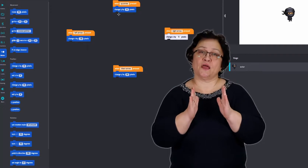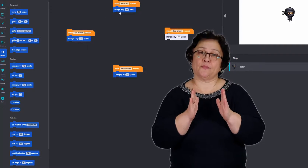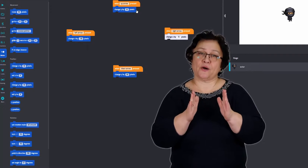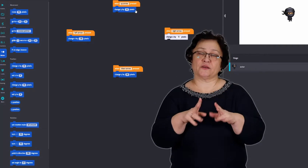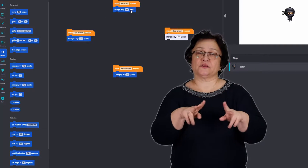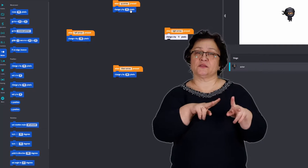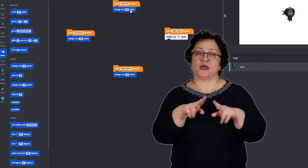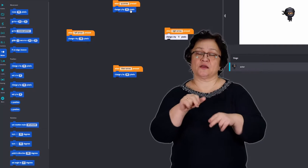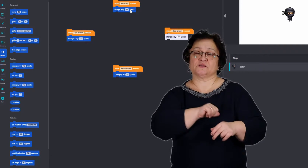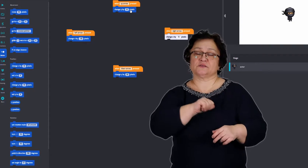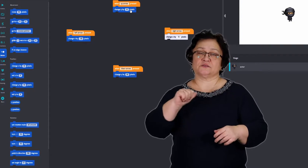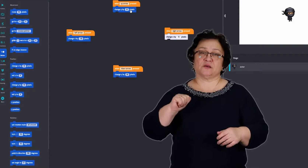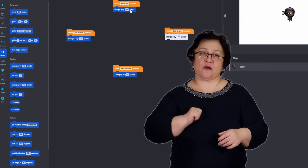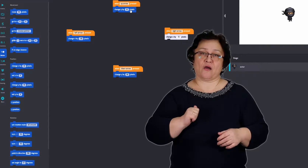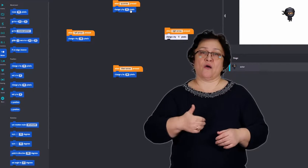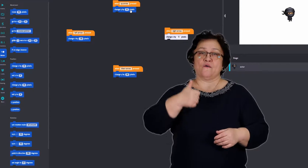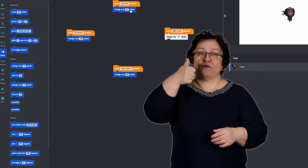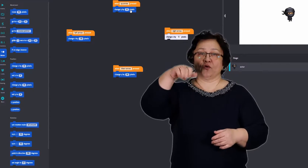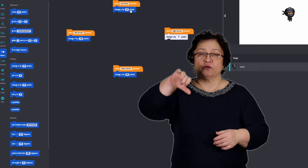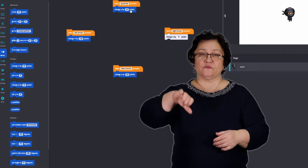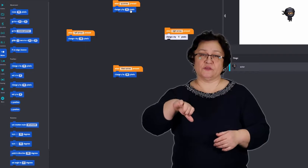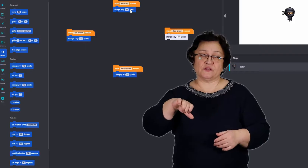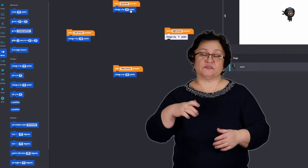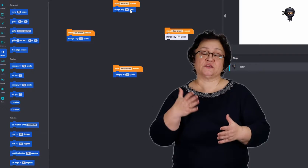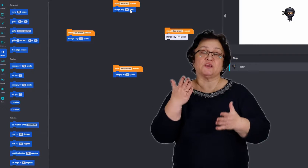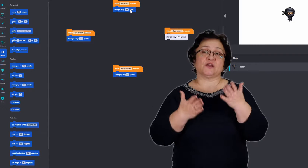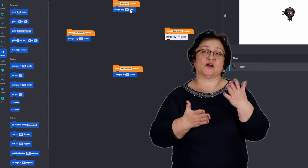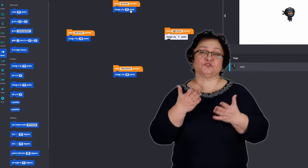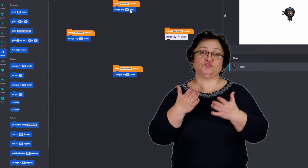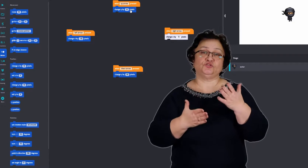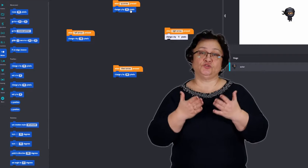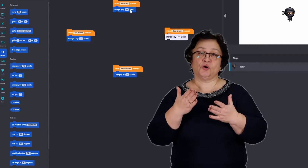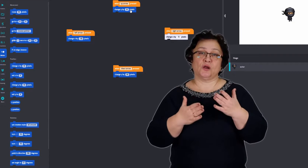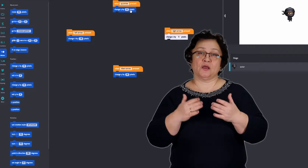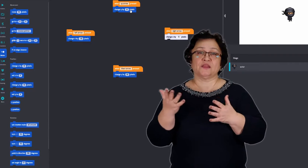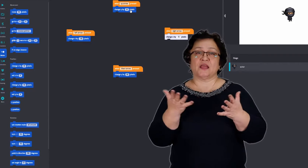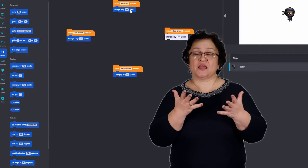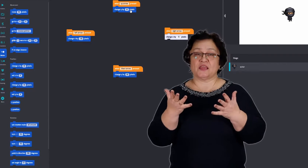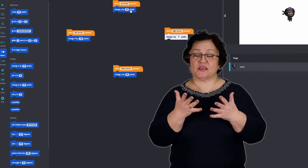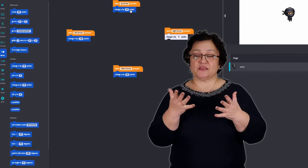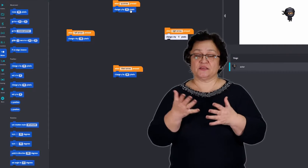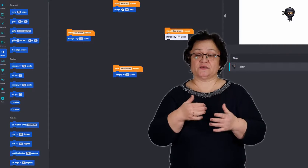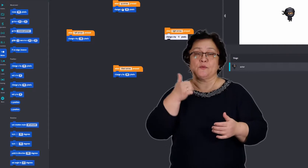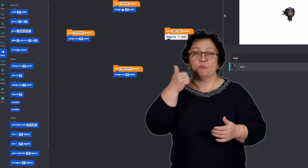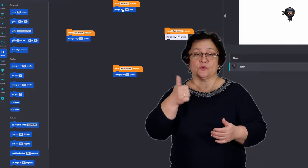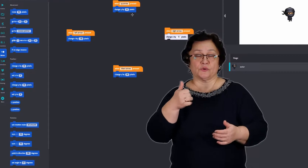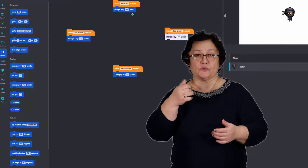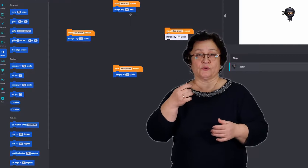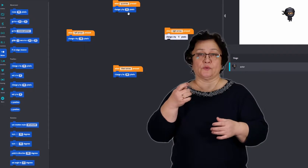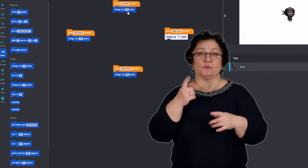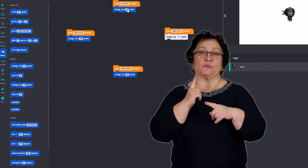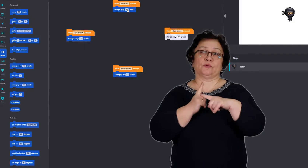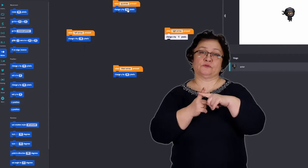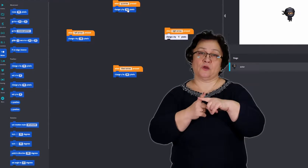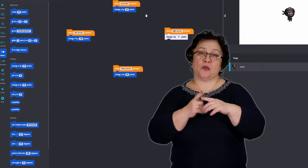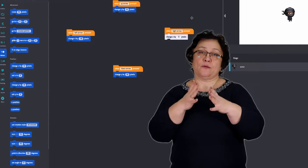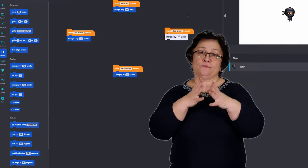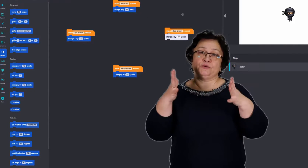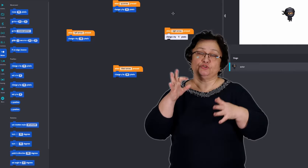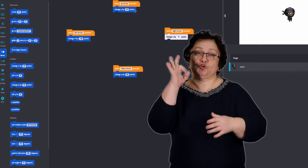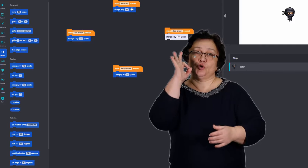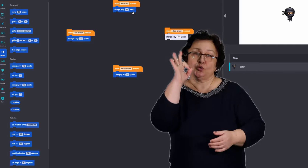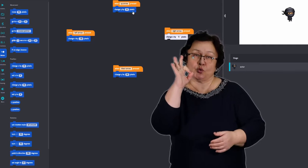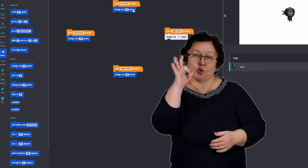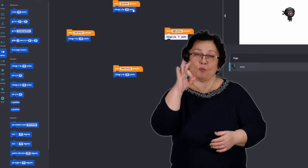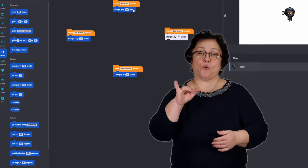та вниз. Якщо ми переміщуємося на якесь позитивне число, більше нуля, по ігроку, то